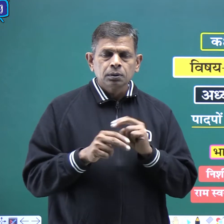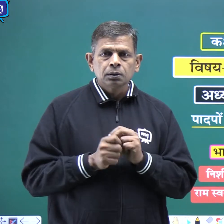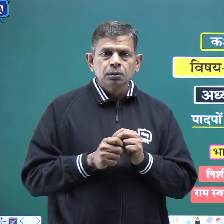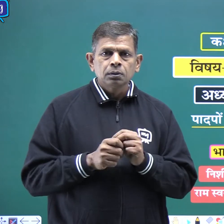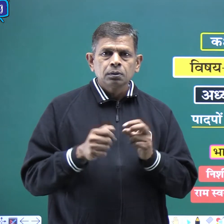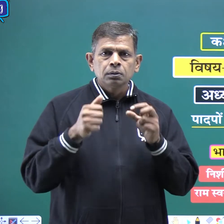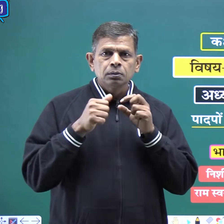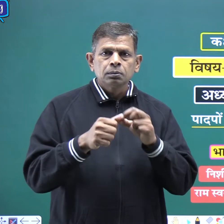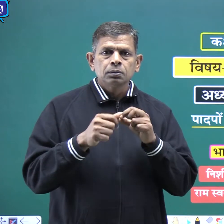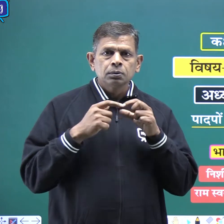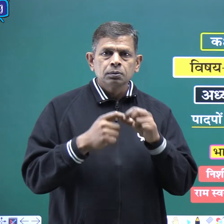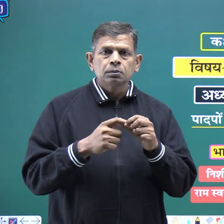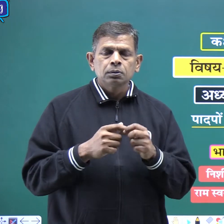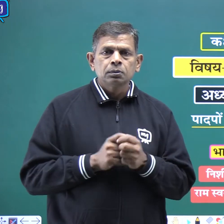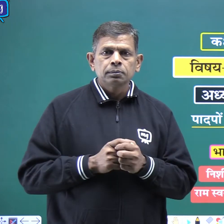प्रश्नोत्तर करेंगे।